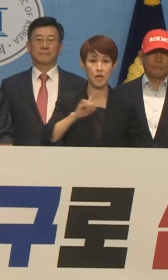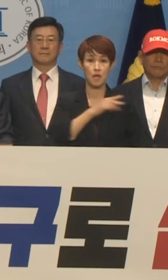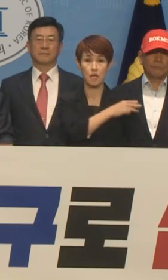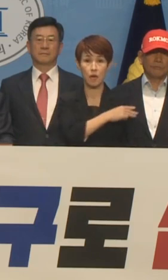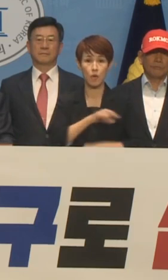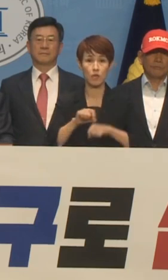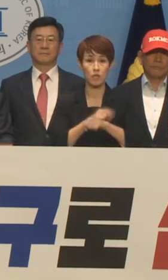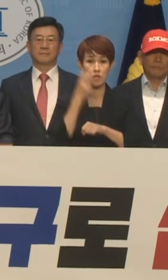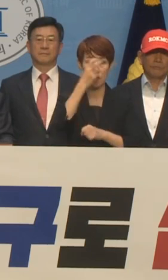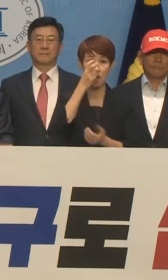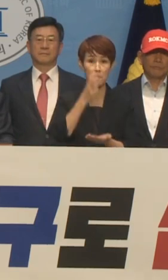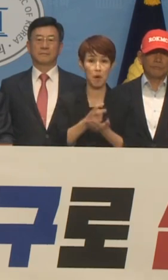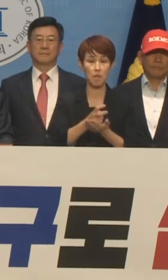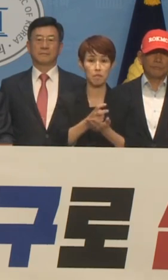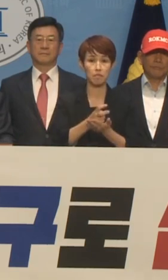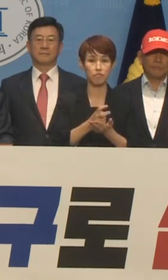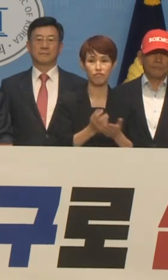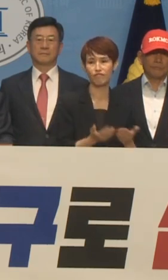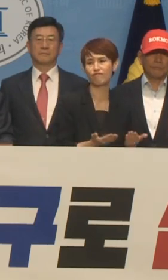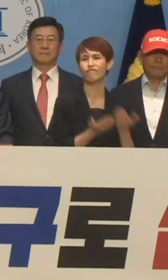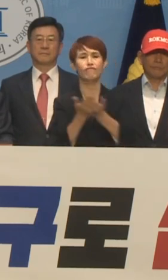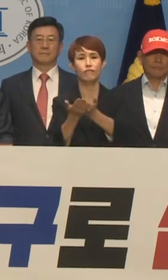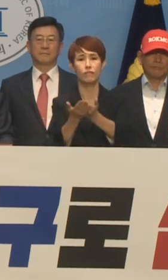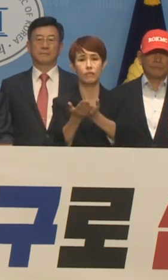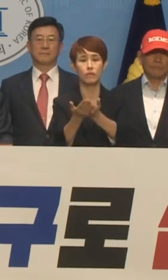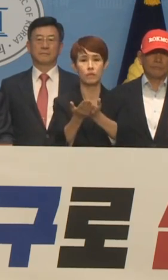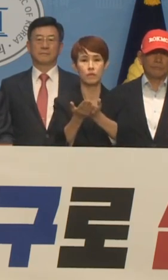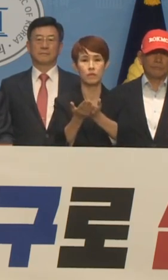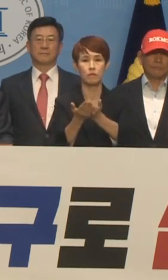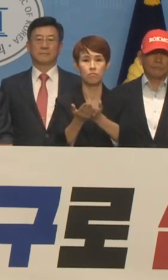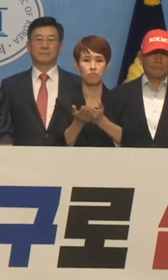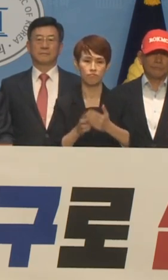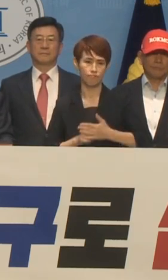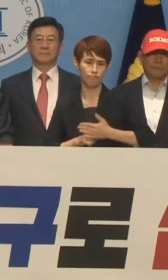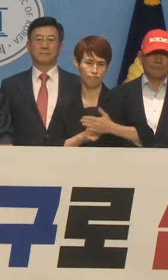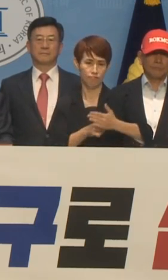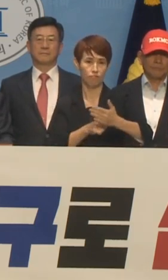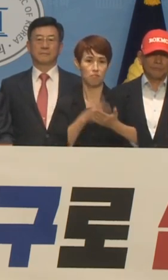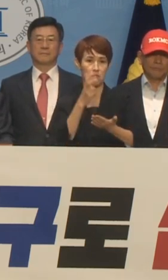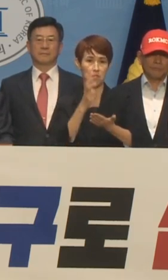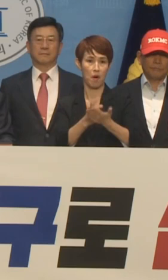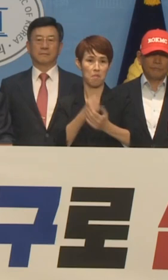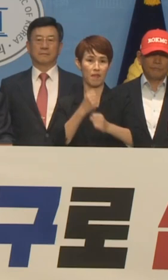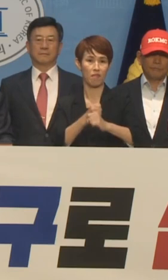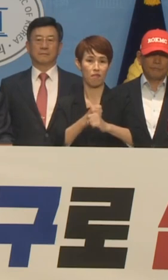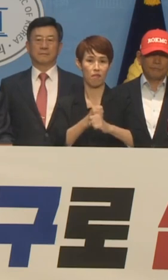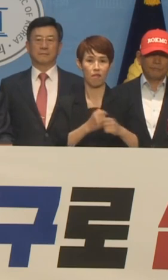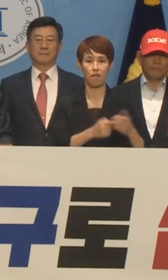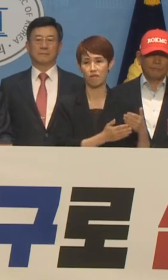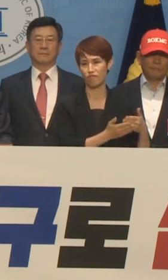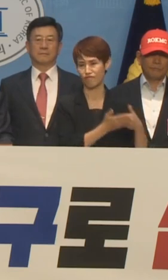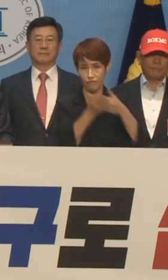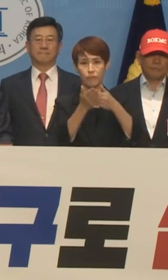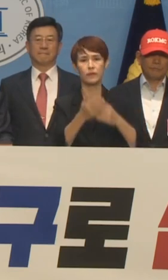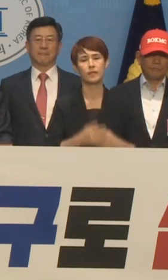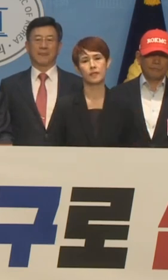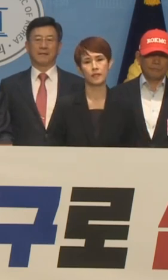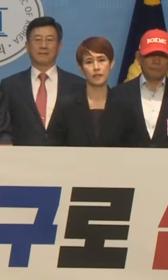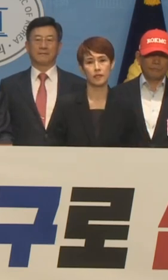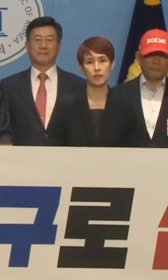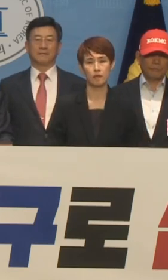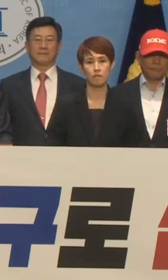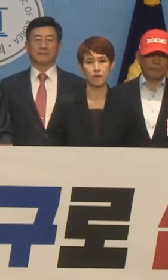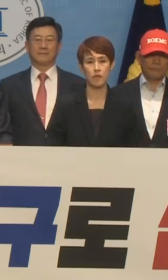최상병 특검법을 기습 상정하여 독단적인 입법 폭주를 강행했습니다.